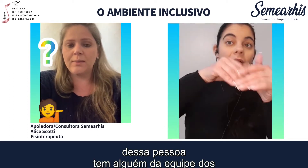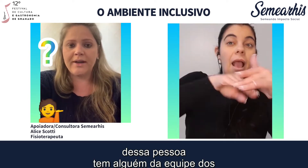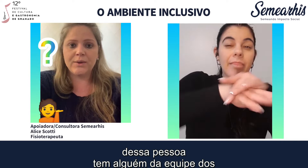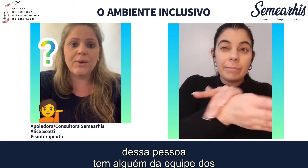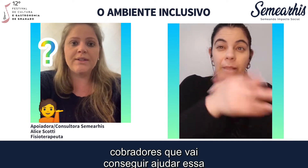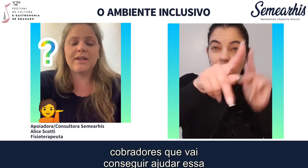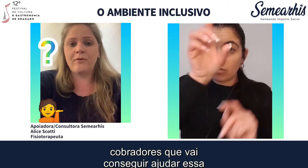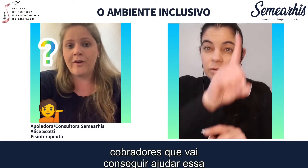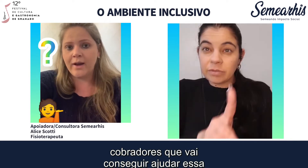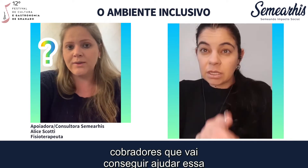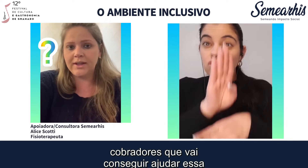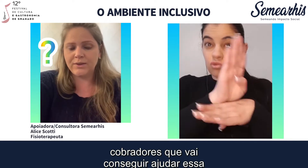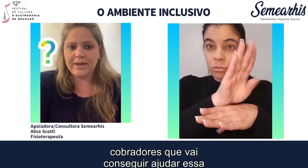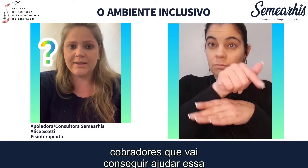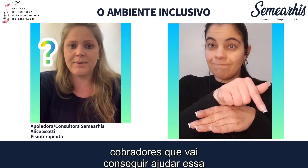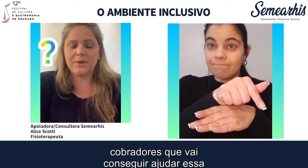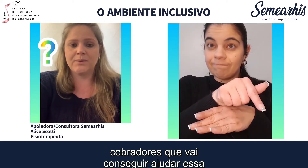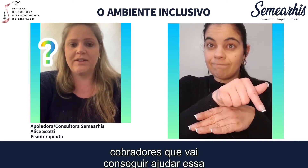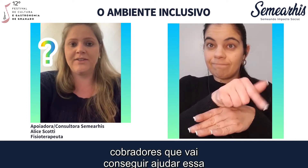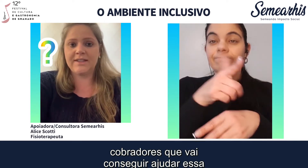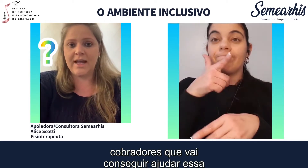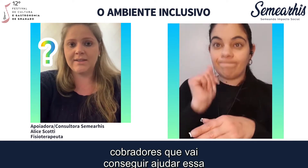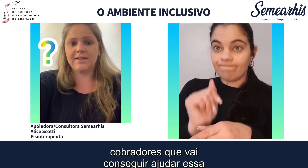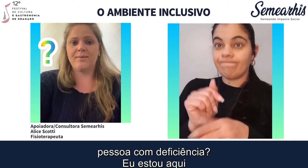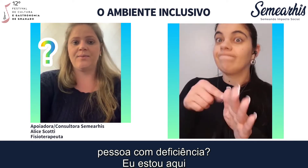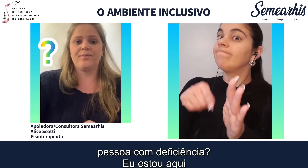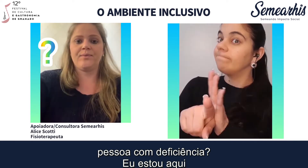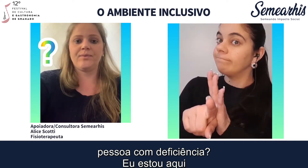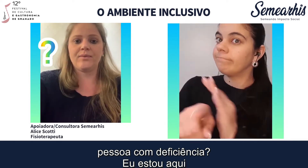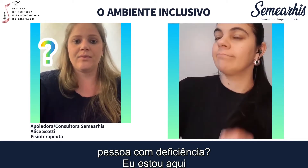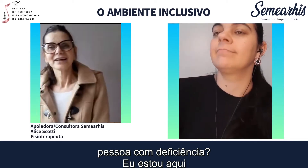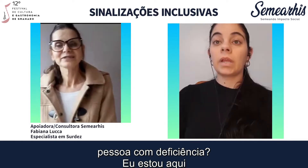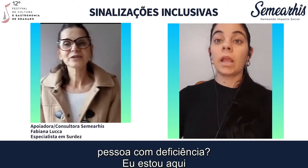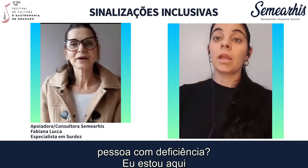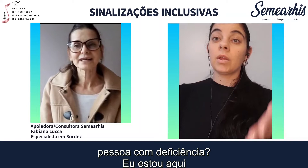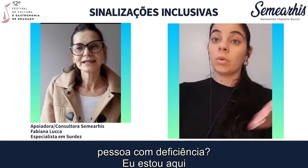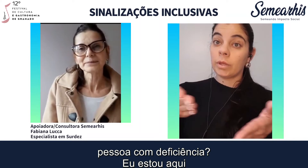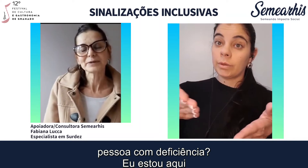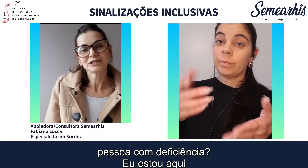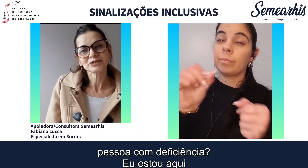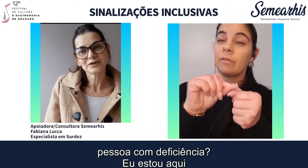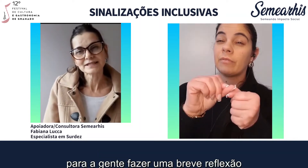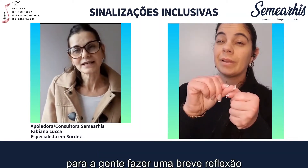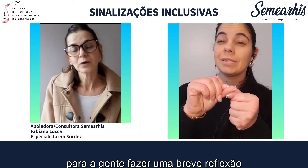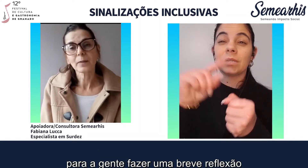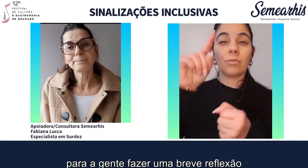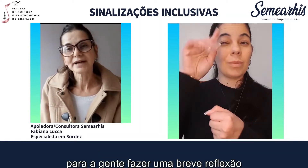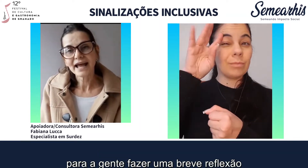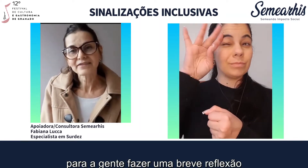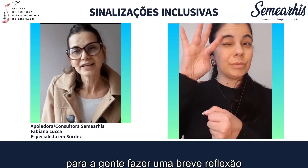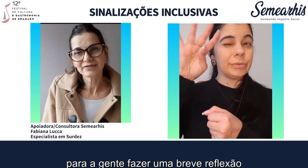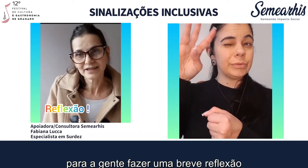dos colaboradores, que vai conseguir ajudar essa pessoa com deficiência? Eu estou aqui para a gente fazer